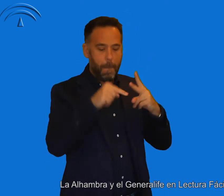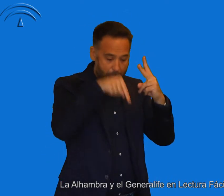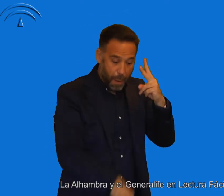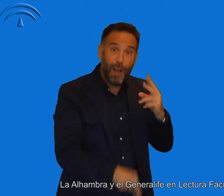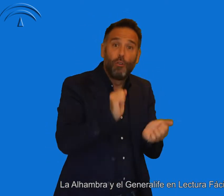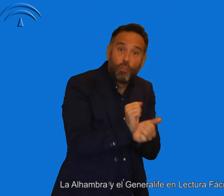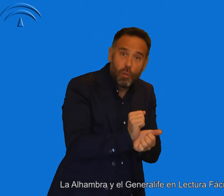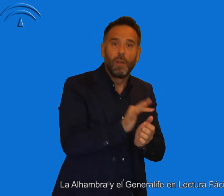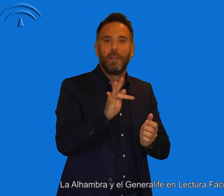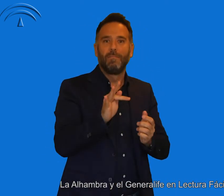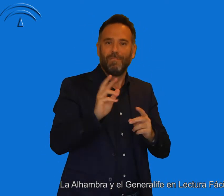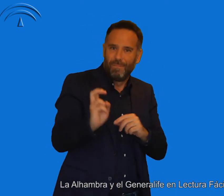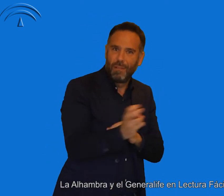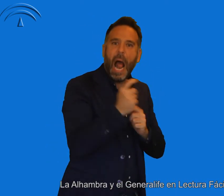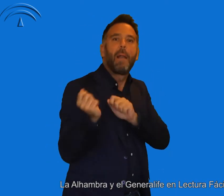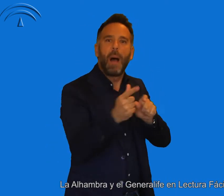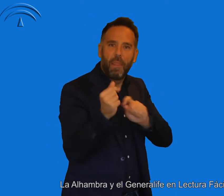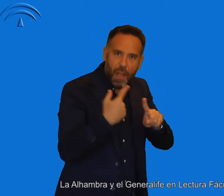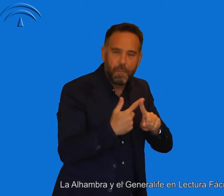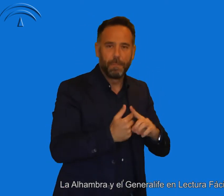para los guardianes y una mazmorra en el sótano.